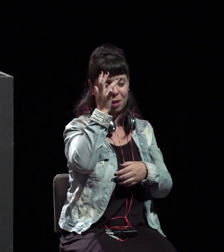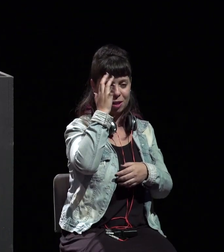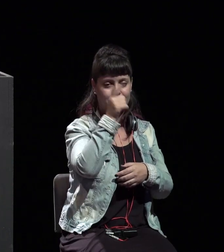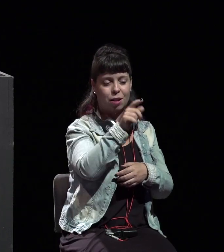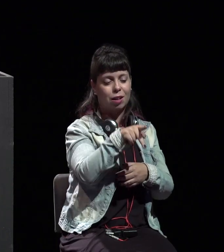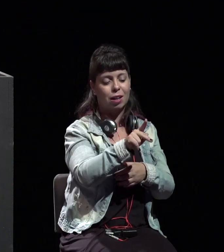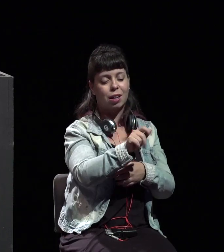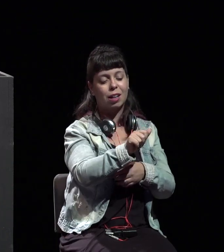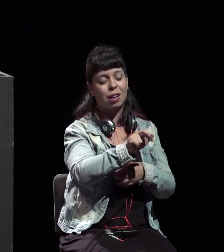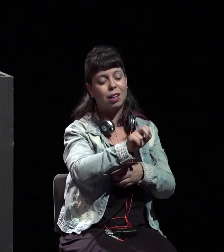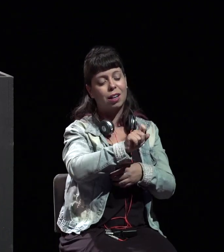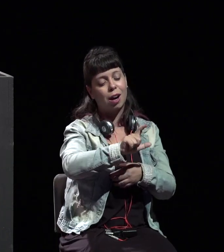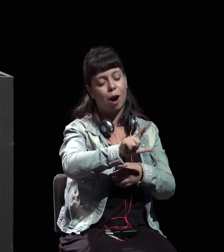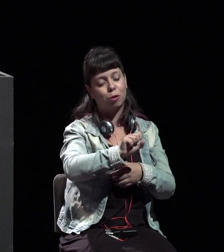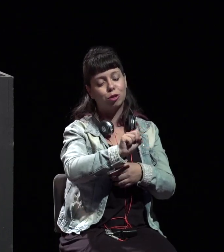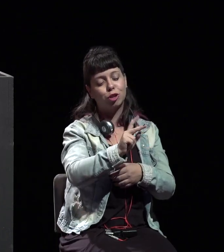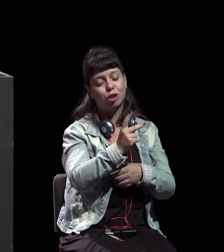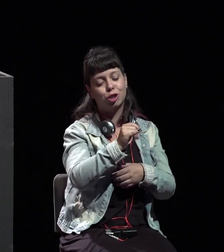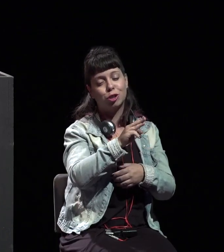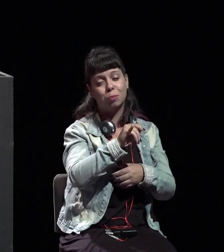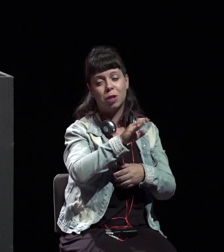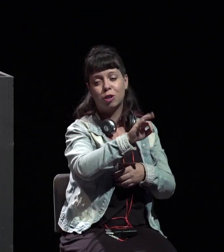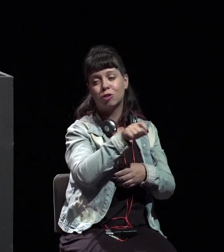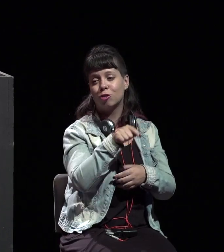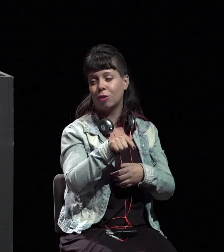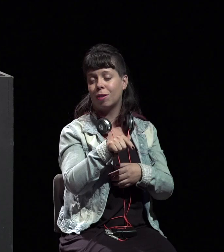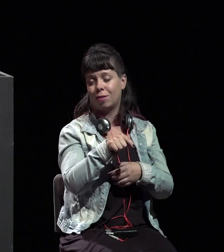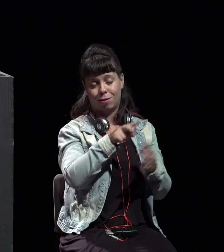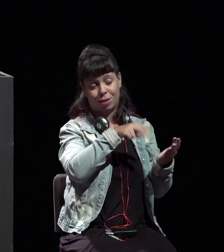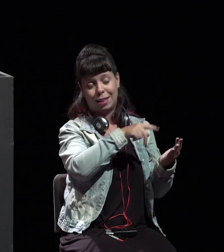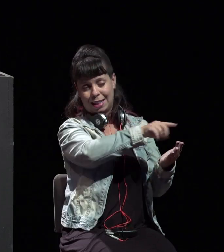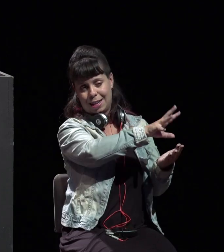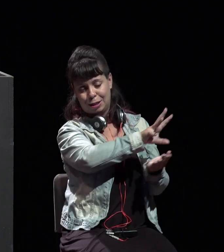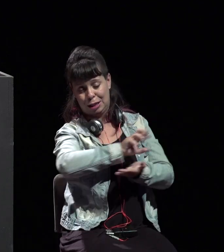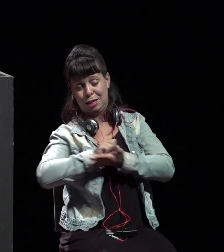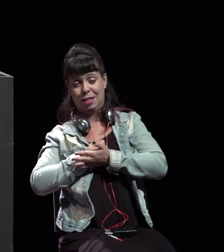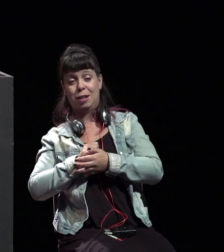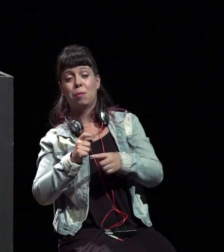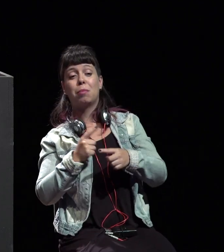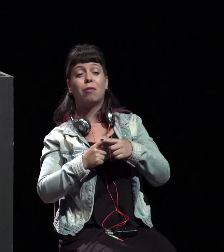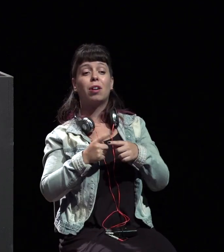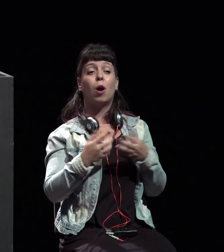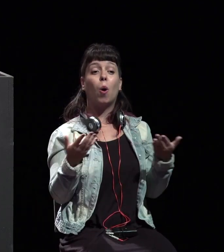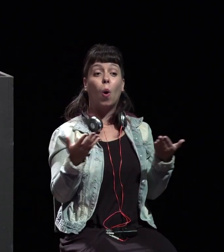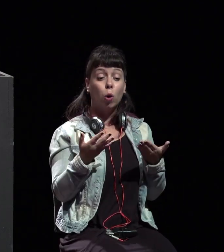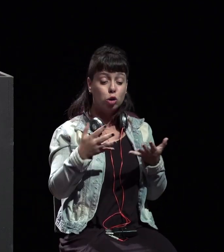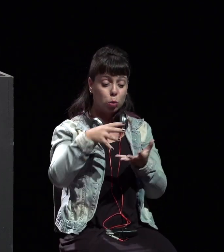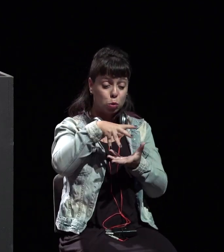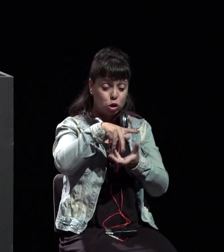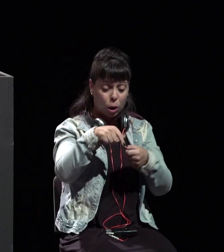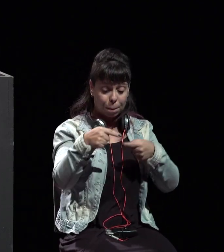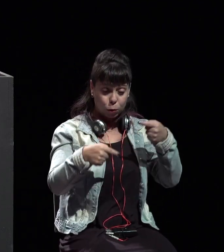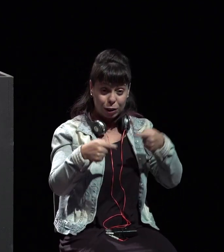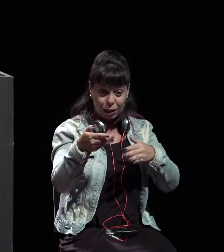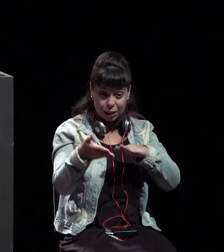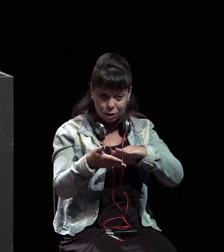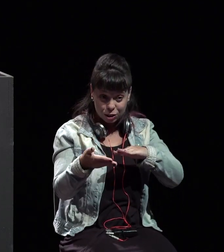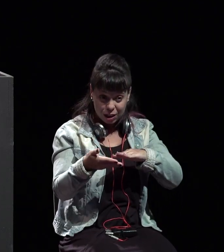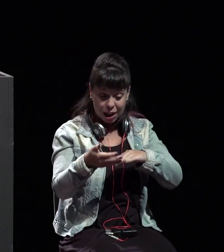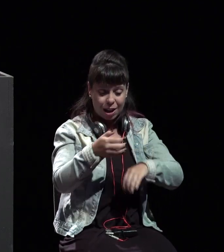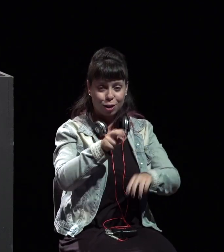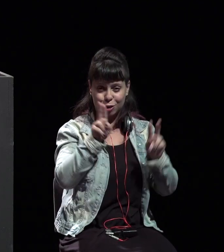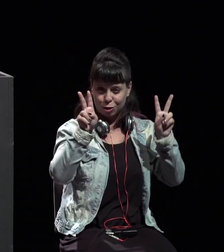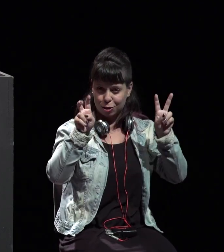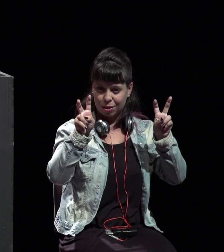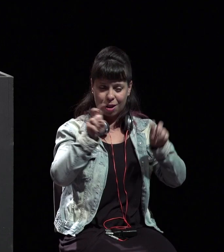Carl Schmitt, para dizer que, de fato, a nossa política contemporânea, a política da alterofobia,